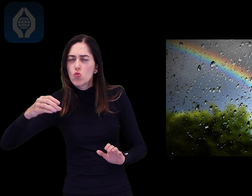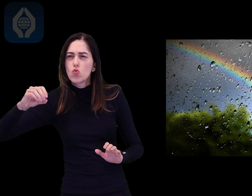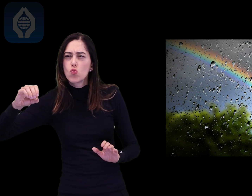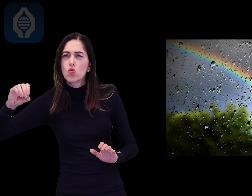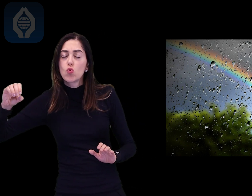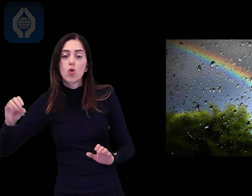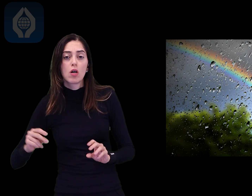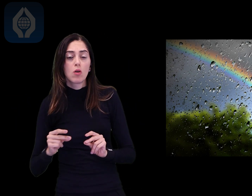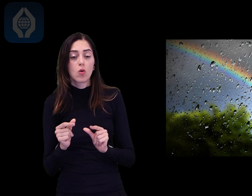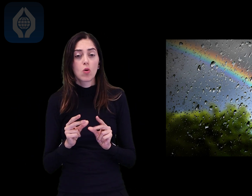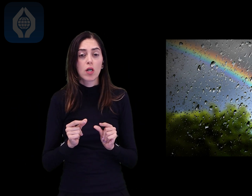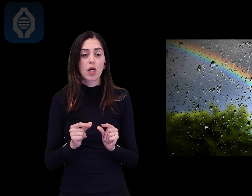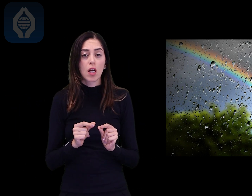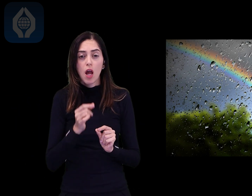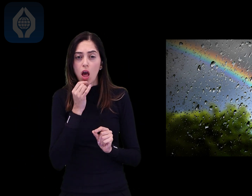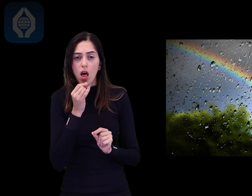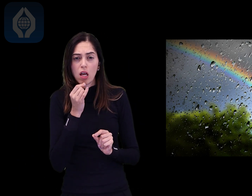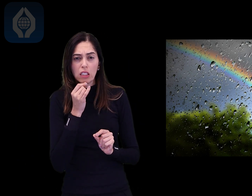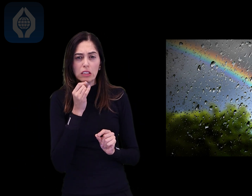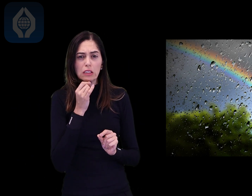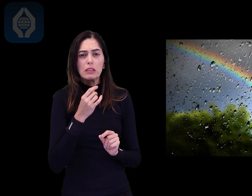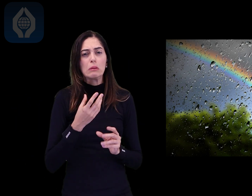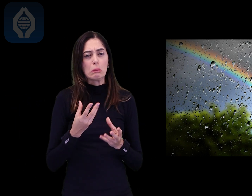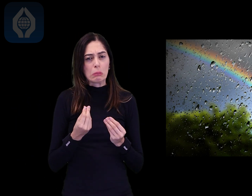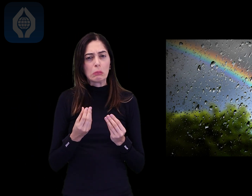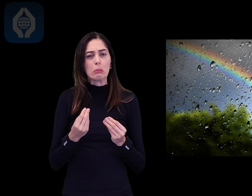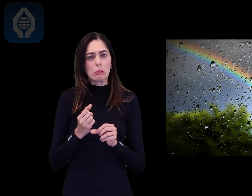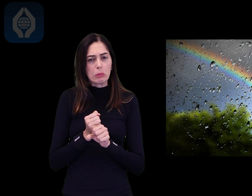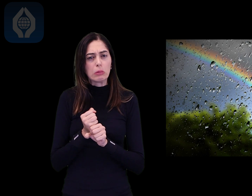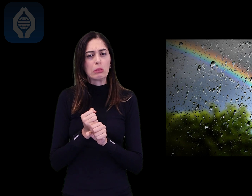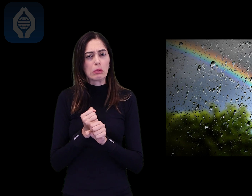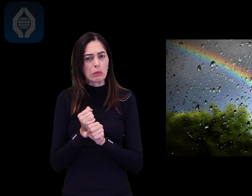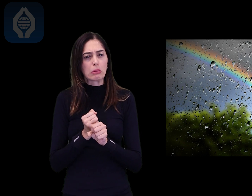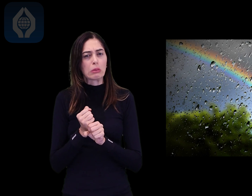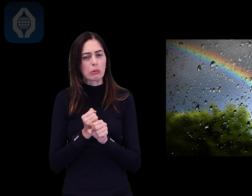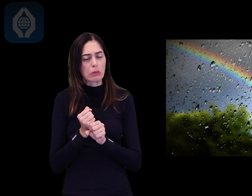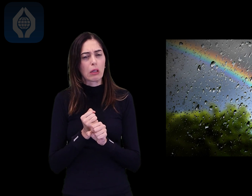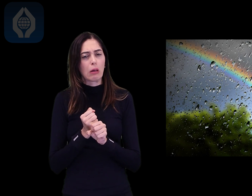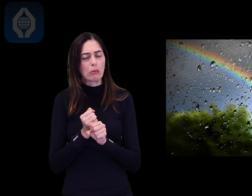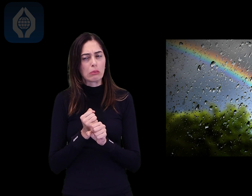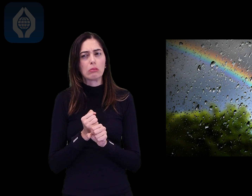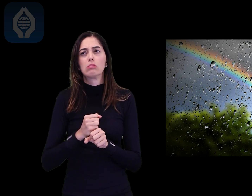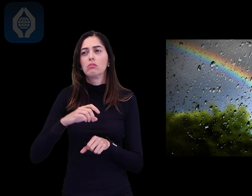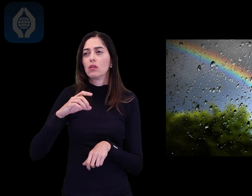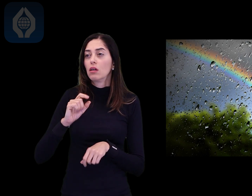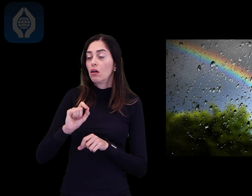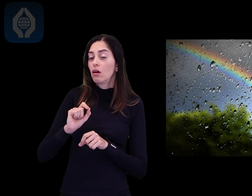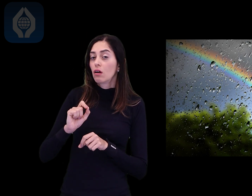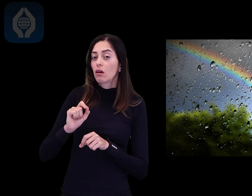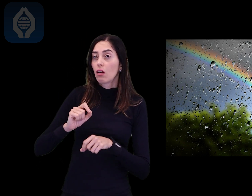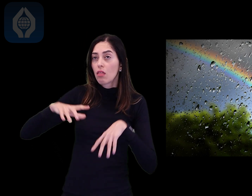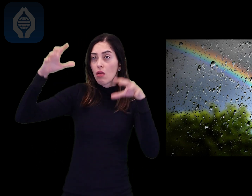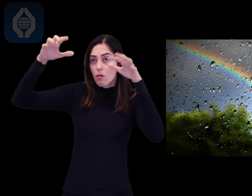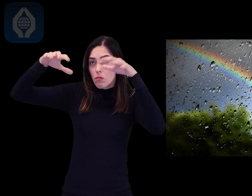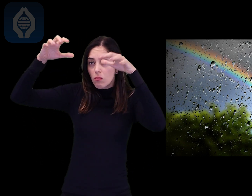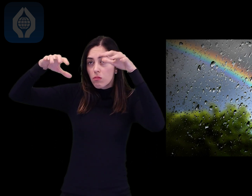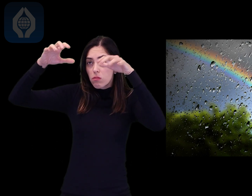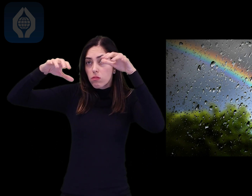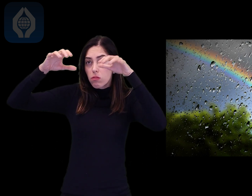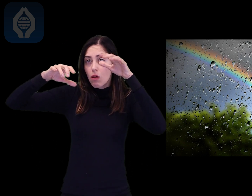palavra. Quando você vir um arco-íris no céu, lembre-se de que Deus o deu como um sinal de que jamais destruiria